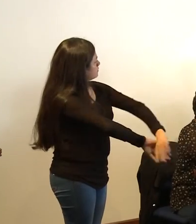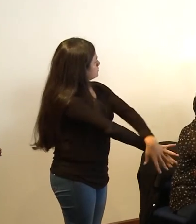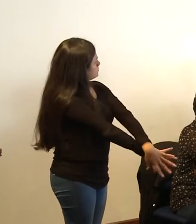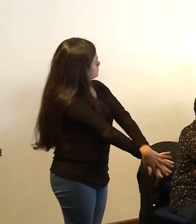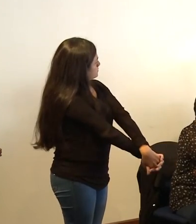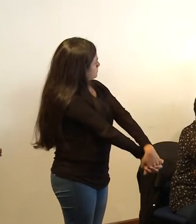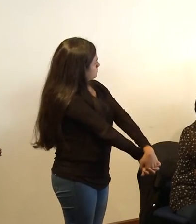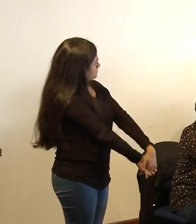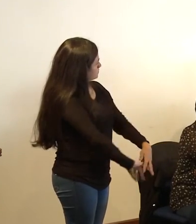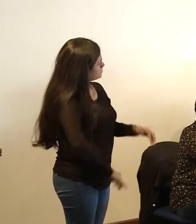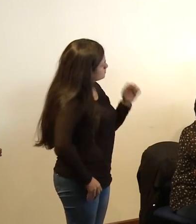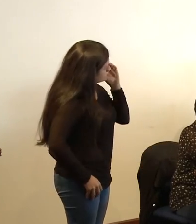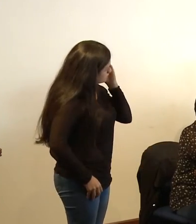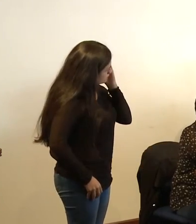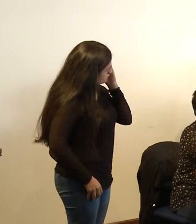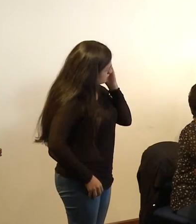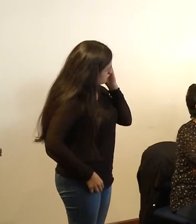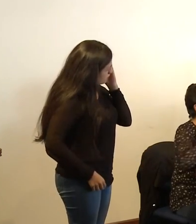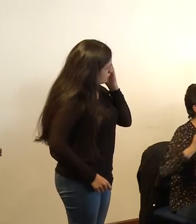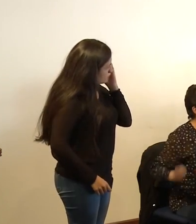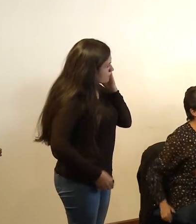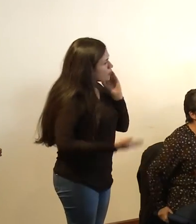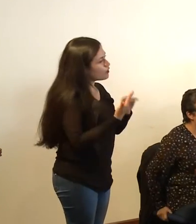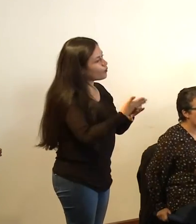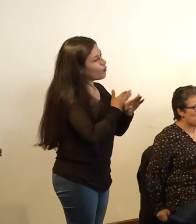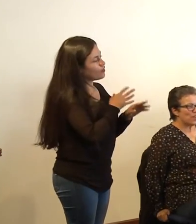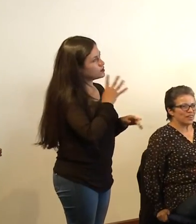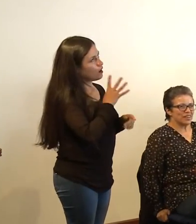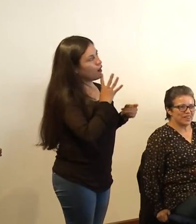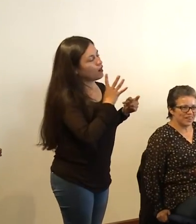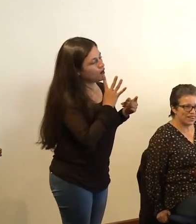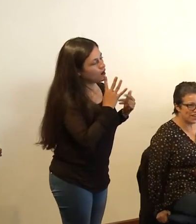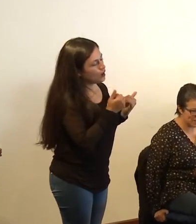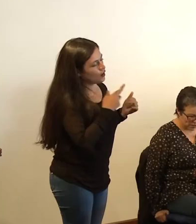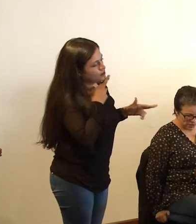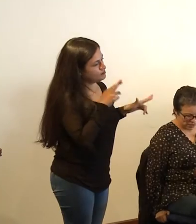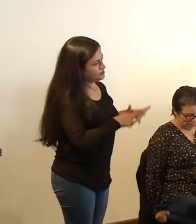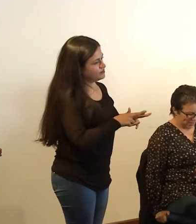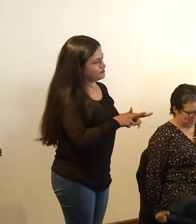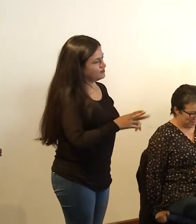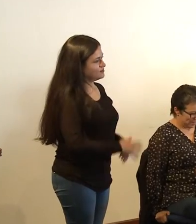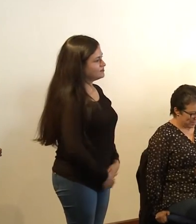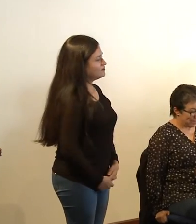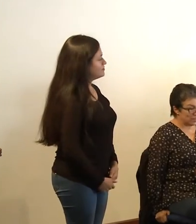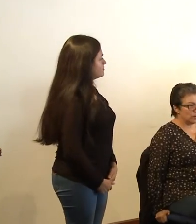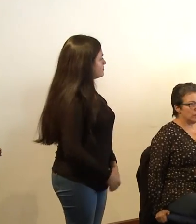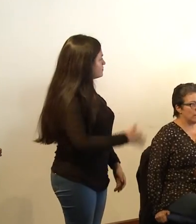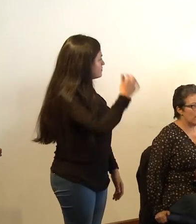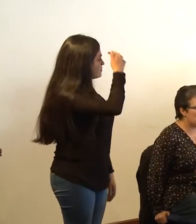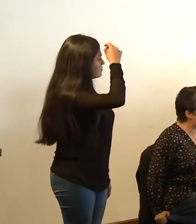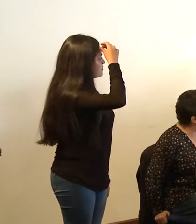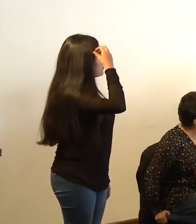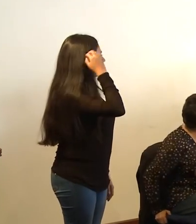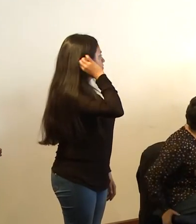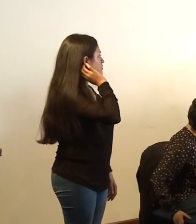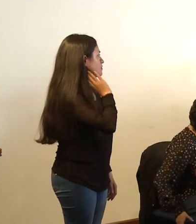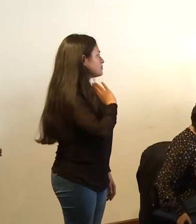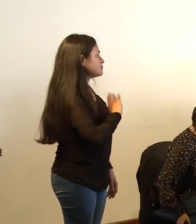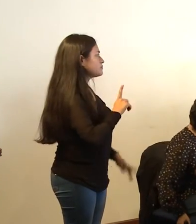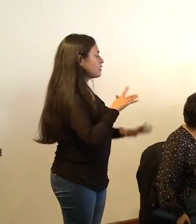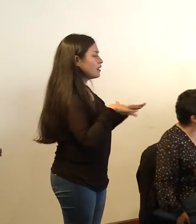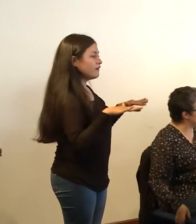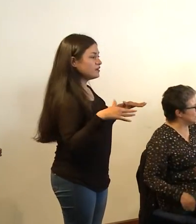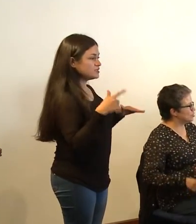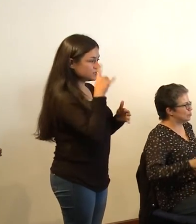Como yo me había tomado más minutos antes, voy a cerrar ahora sí muy corto, porque además yo creo que lo justo es que uno habla sobre lo que